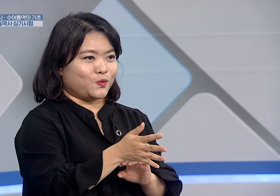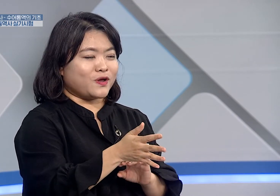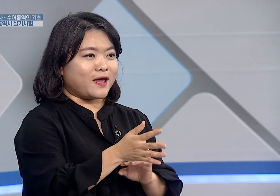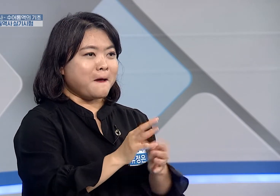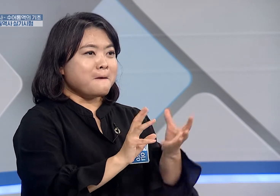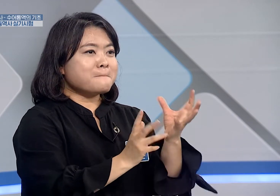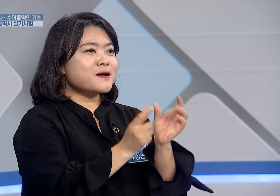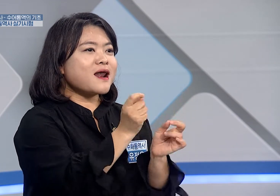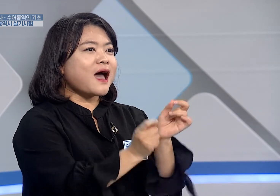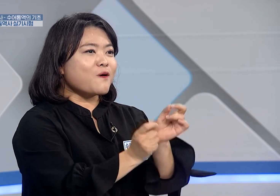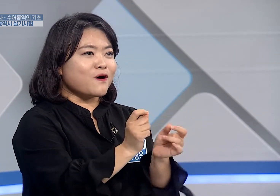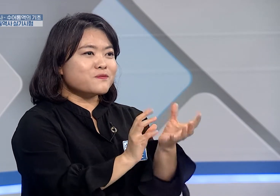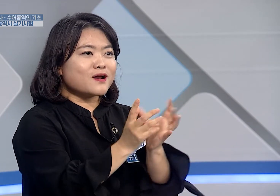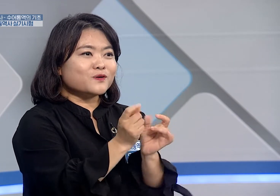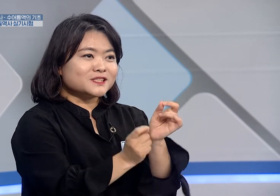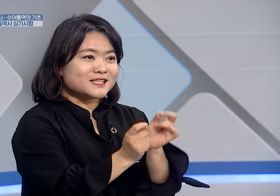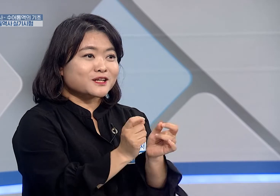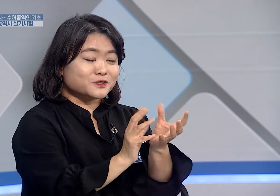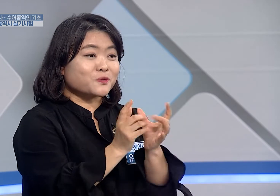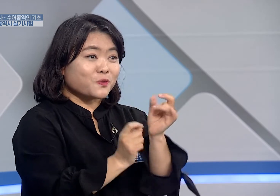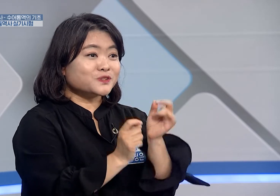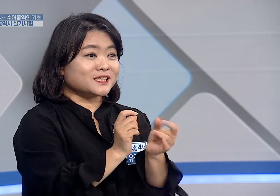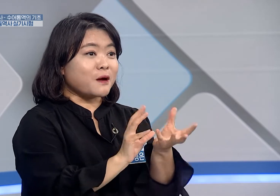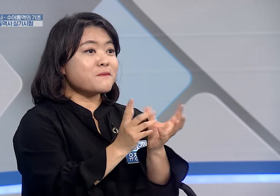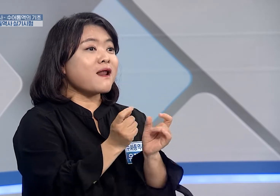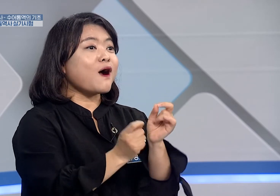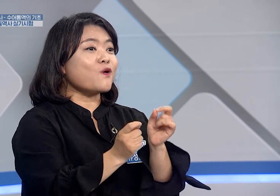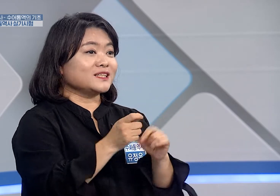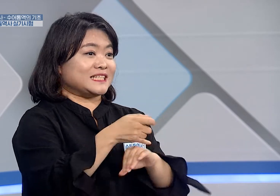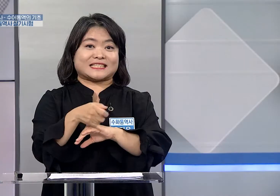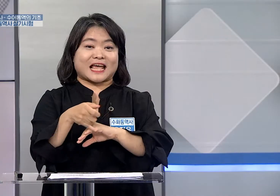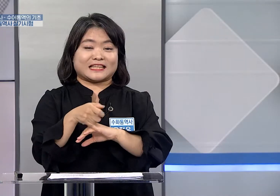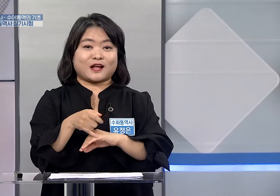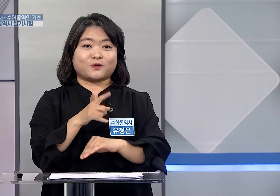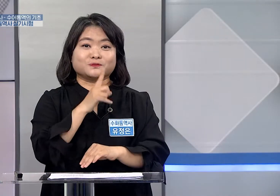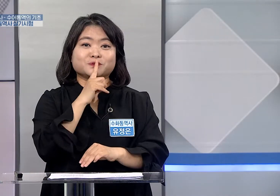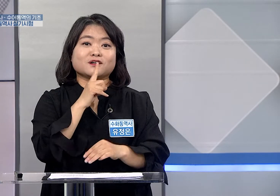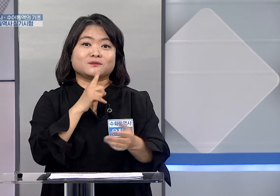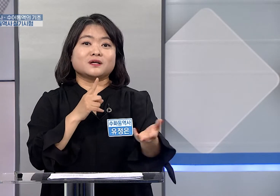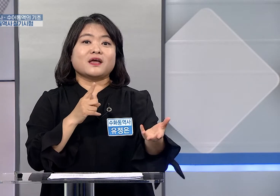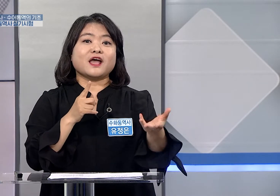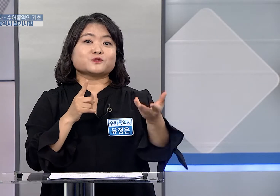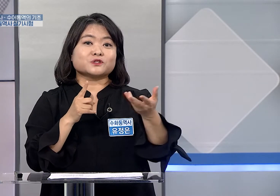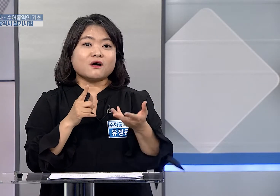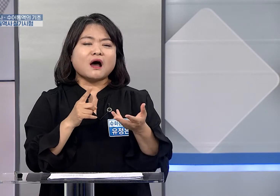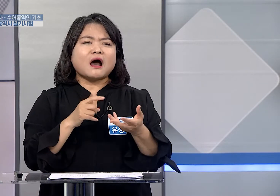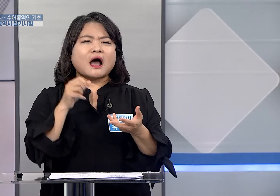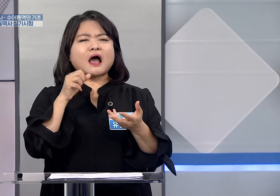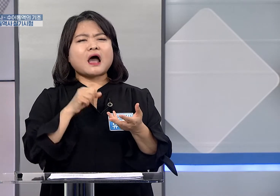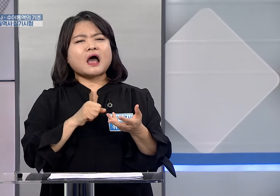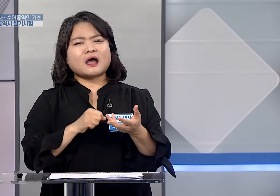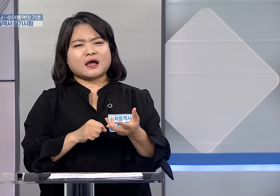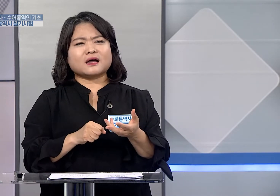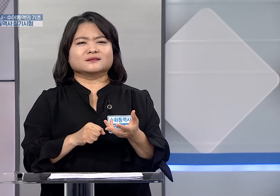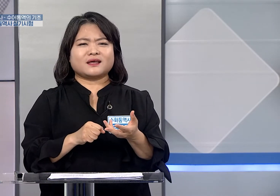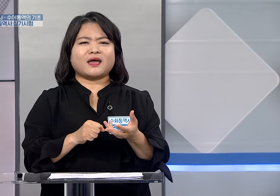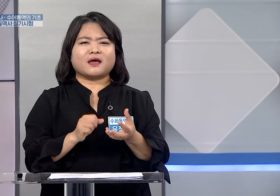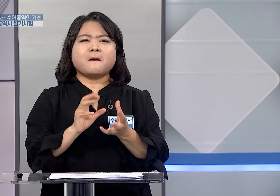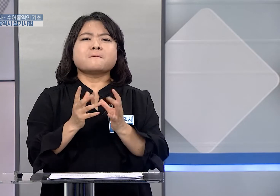네. 플라워 디자인이 그냥 꽃꽂이니까 플라워 디자인이라고 음성을 해줘서 네,